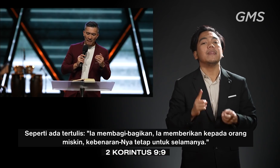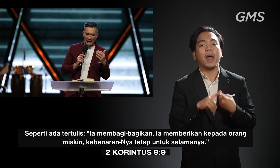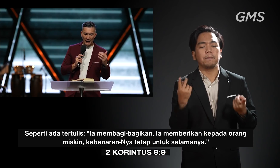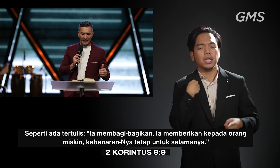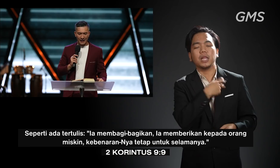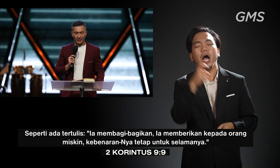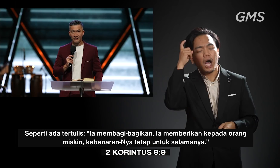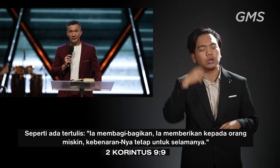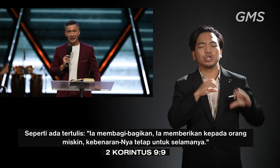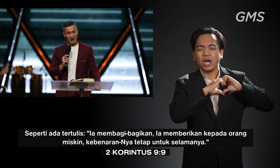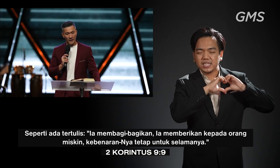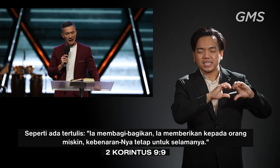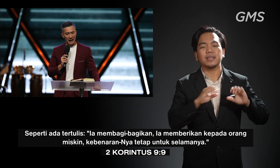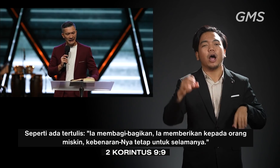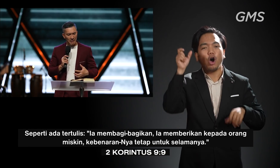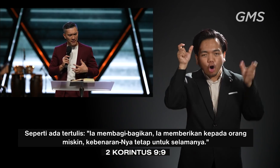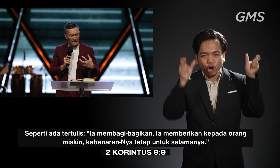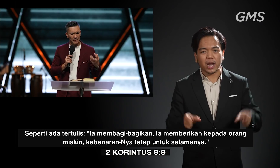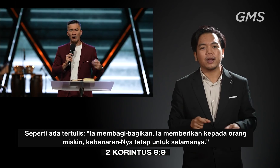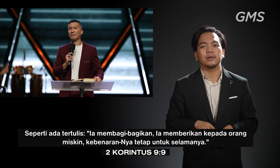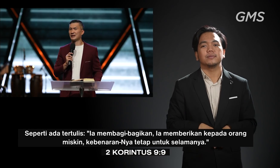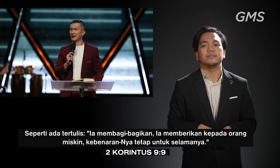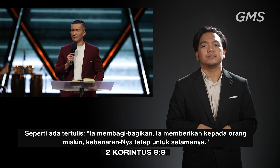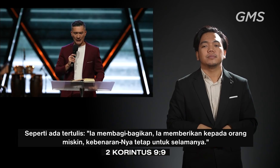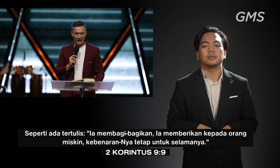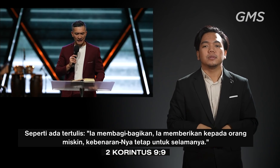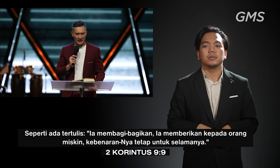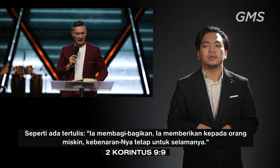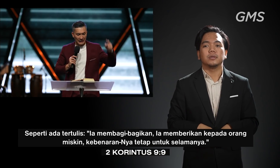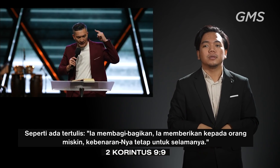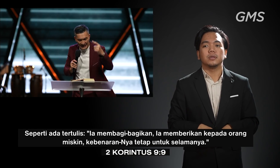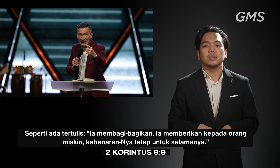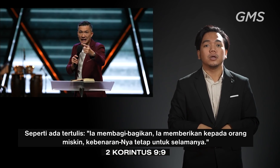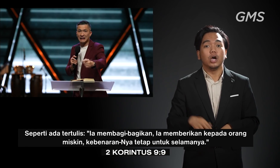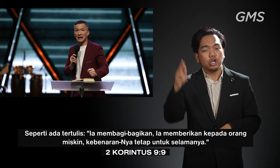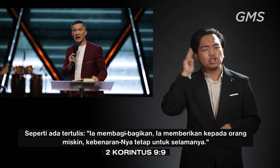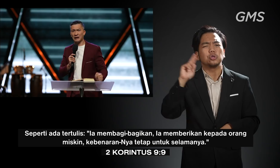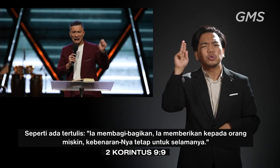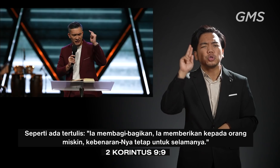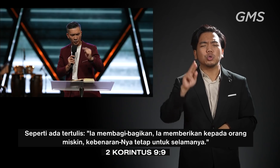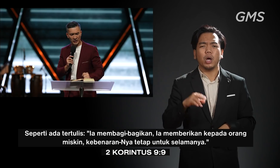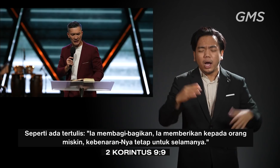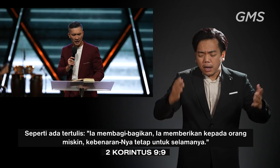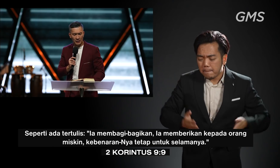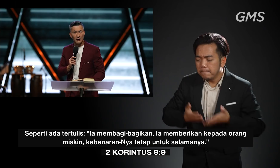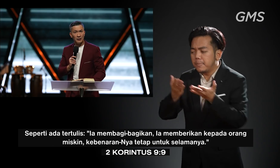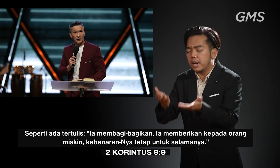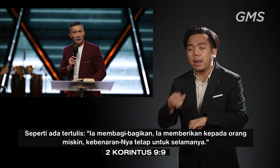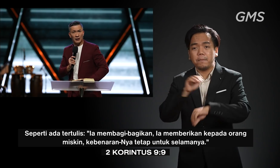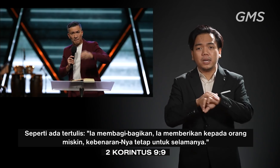Ia membagi-bagikan, ini sifat Allah. Ia memberikan pada orang miskin, betapa indahnya. Kebenarannya, ada tanda seru di